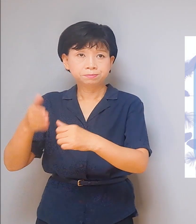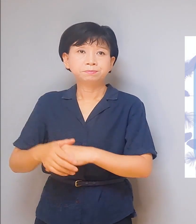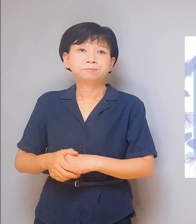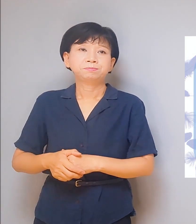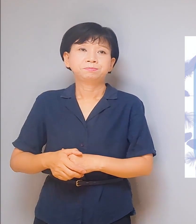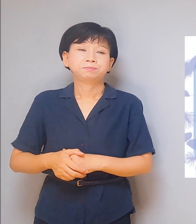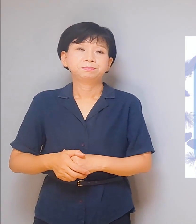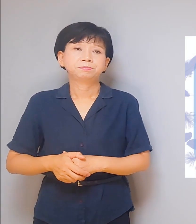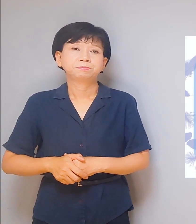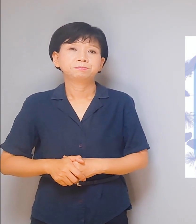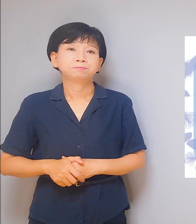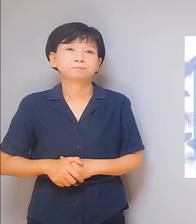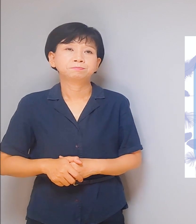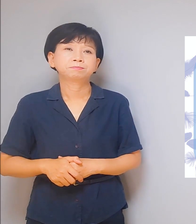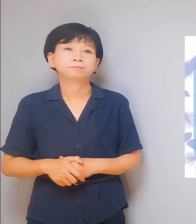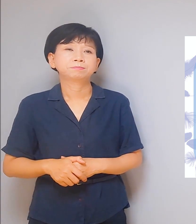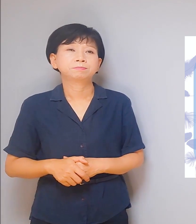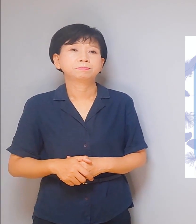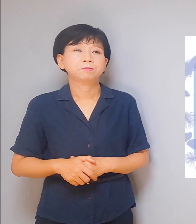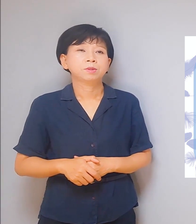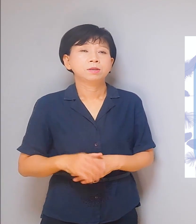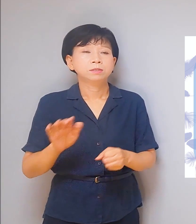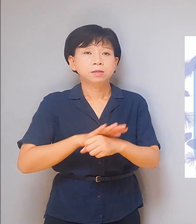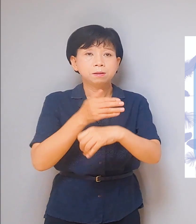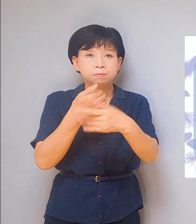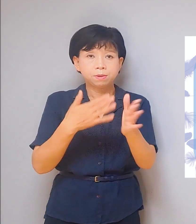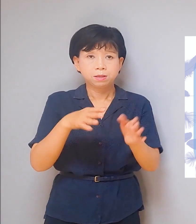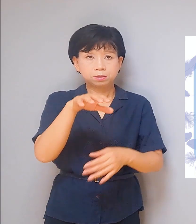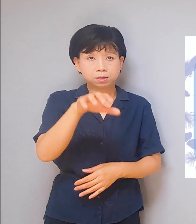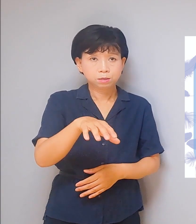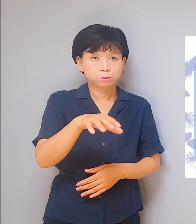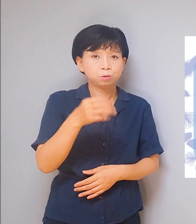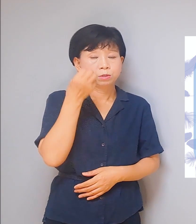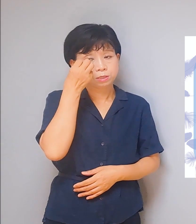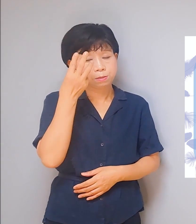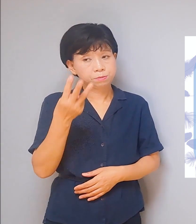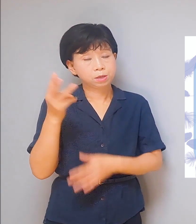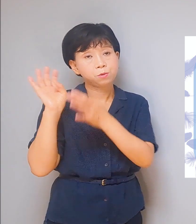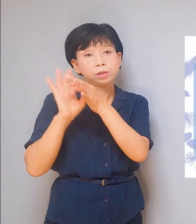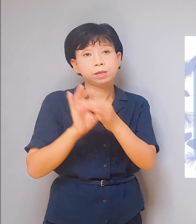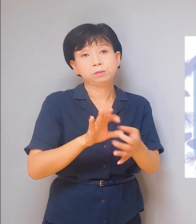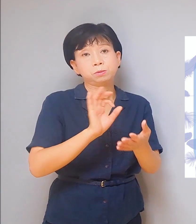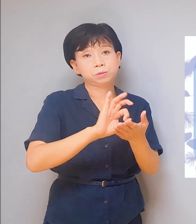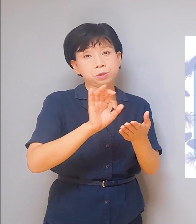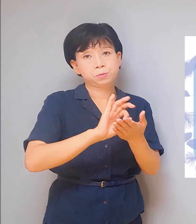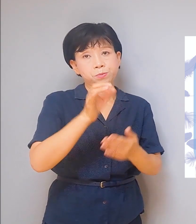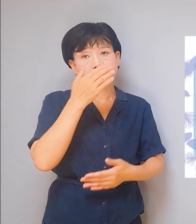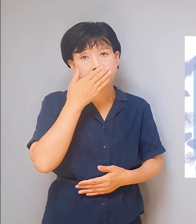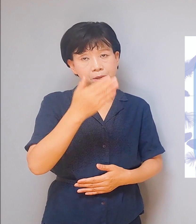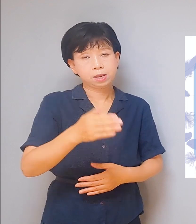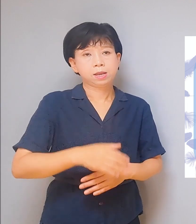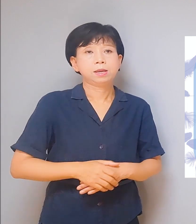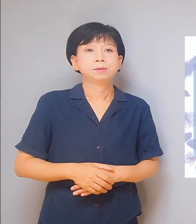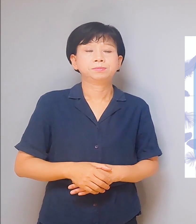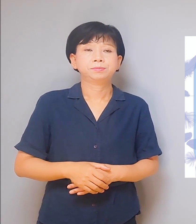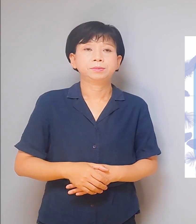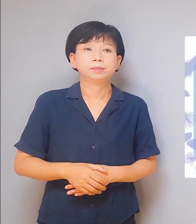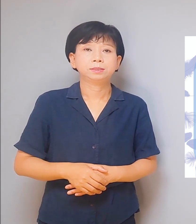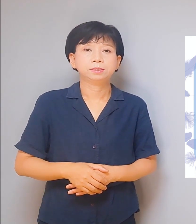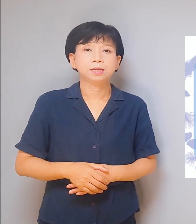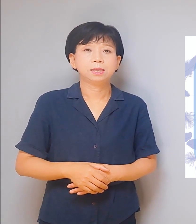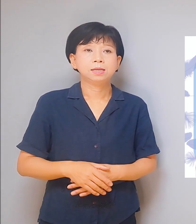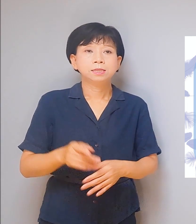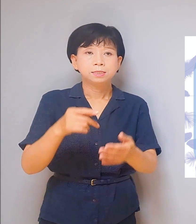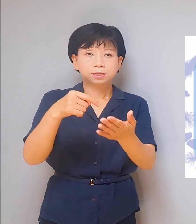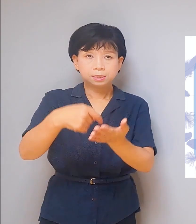있습니다. 사랑방 장소는 3개월간 유효합니다. 장소 신청은 3개월의 마지막 달 마지막